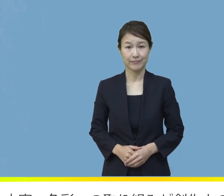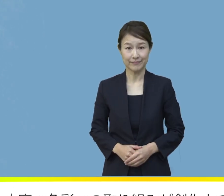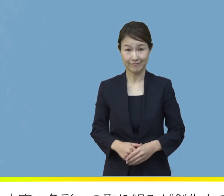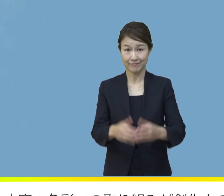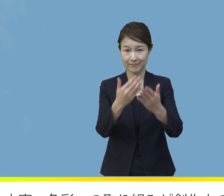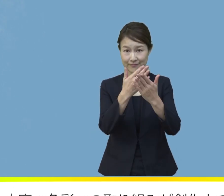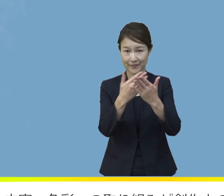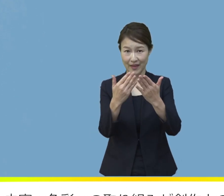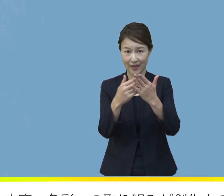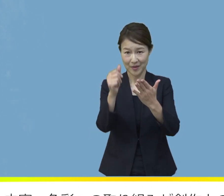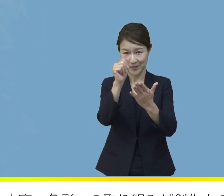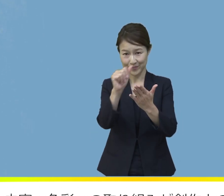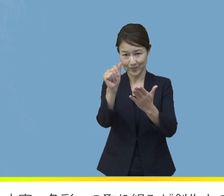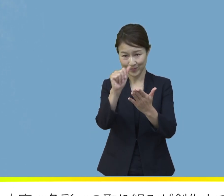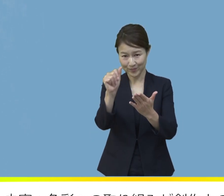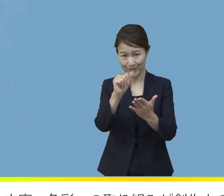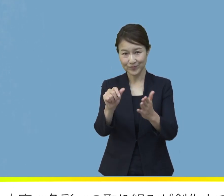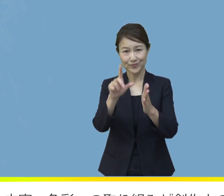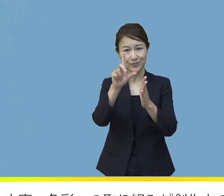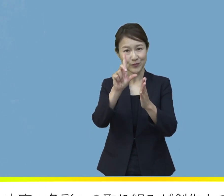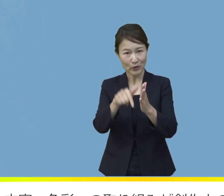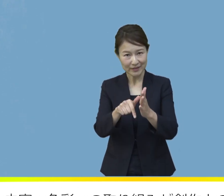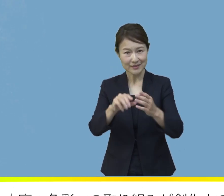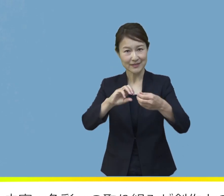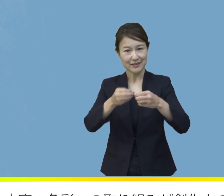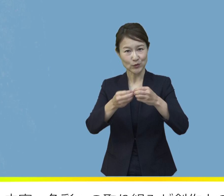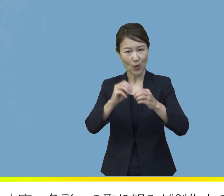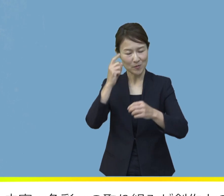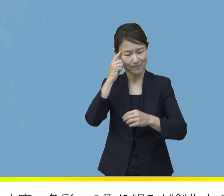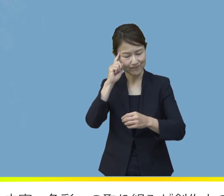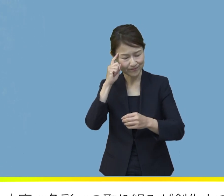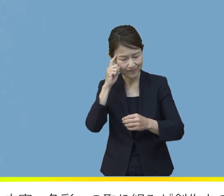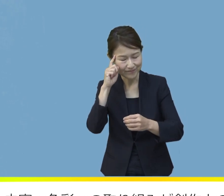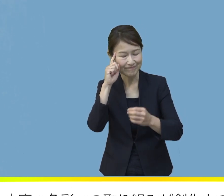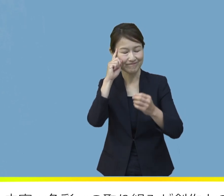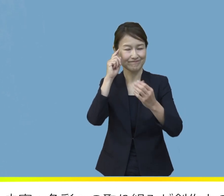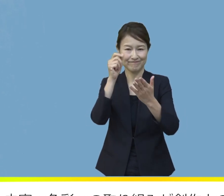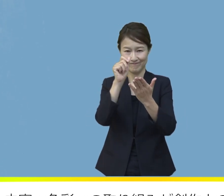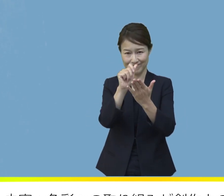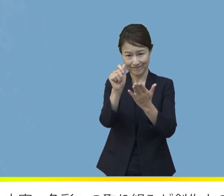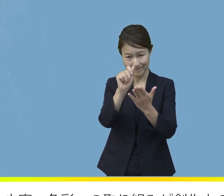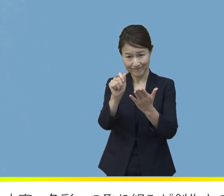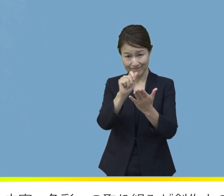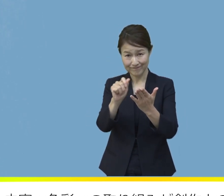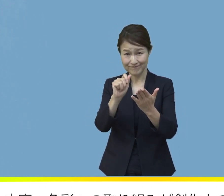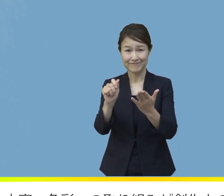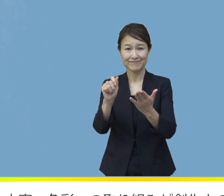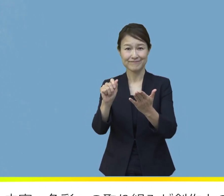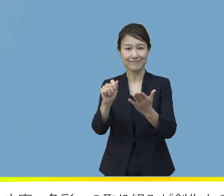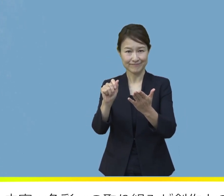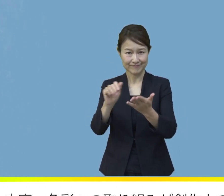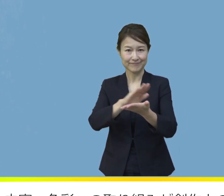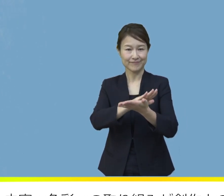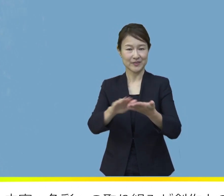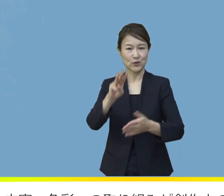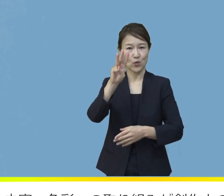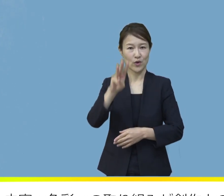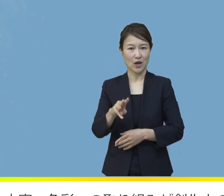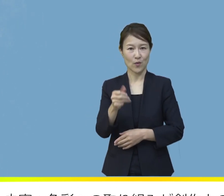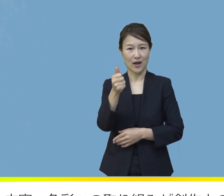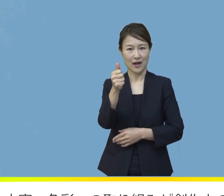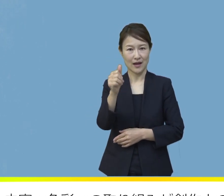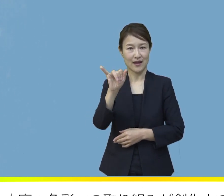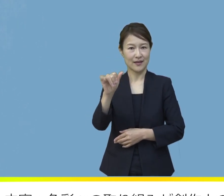色彩への取り組みが創作上の重要なテーマであり続けた画家清川